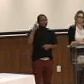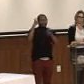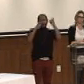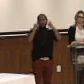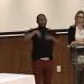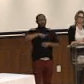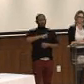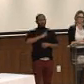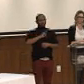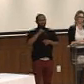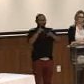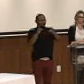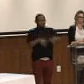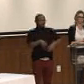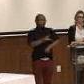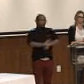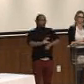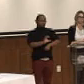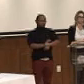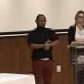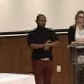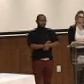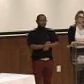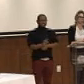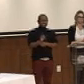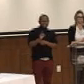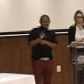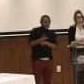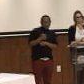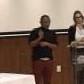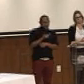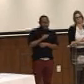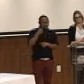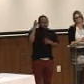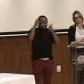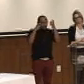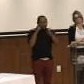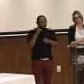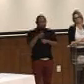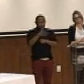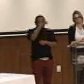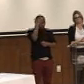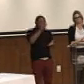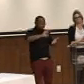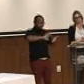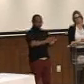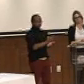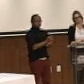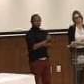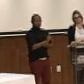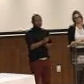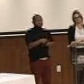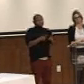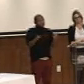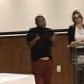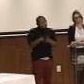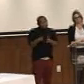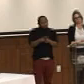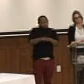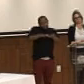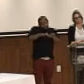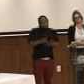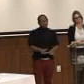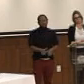a questão da evasão. Nós não estamos preocupados somente com ingressantes, mas sim com a permanência